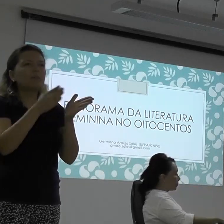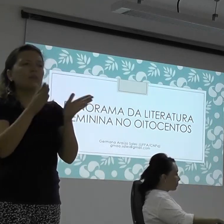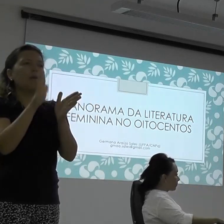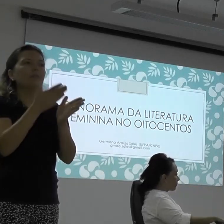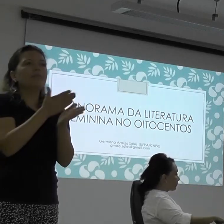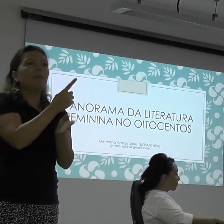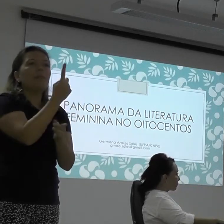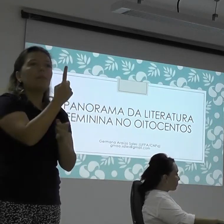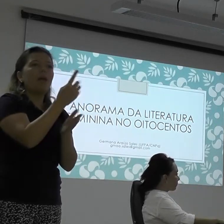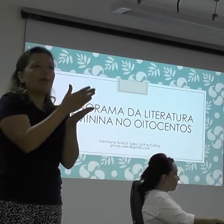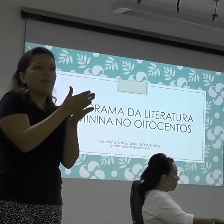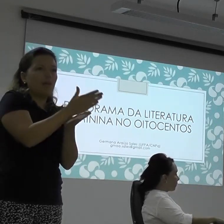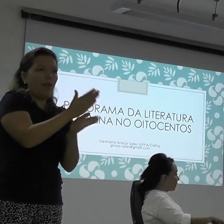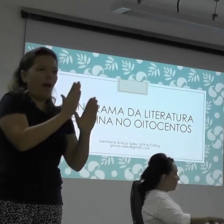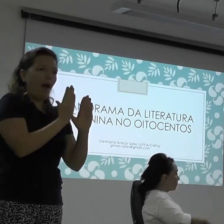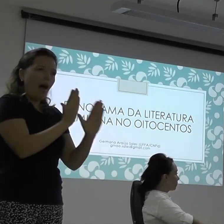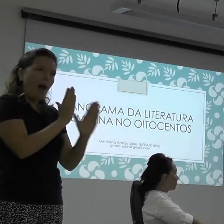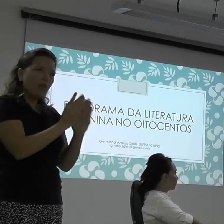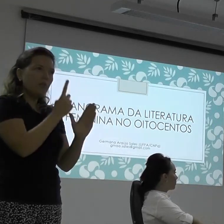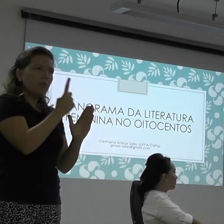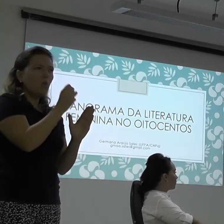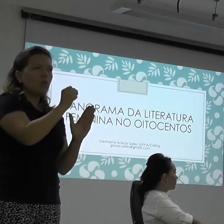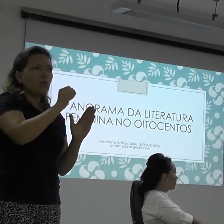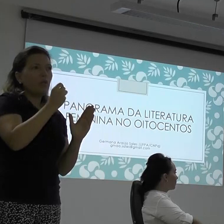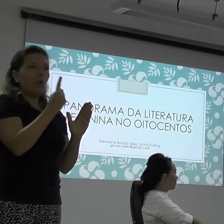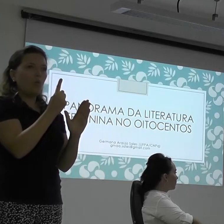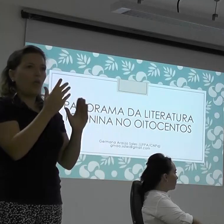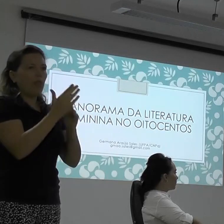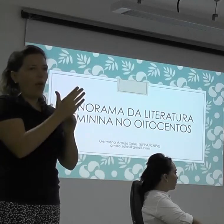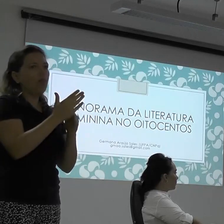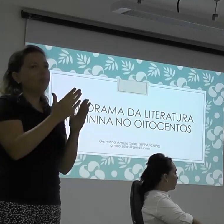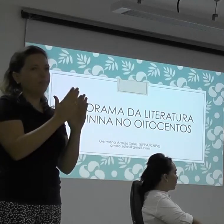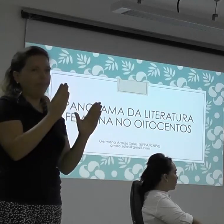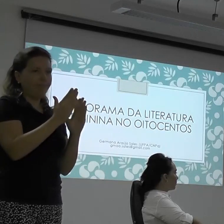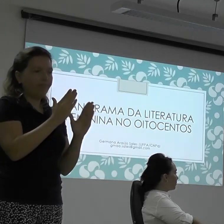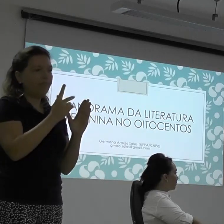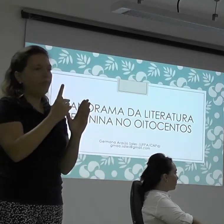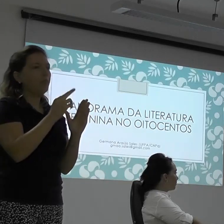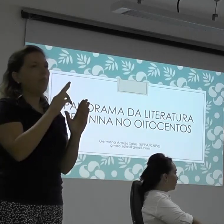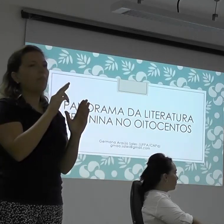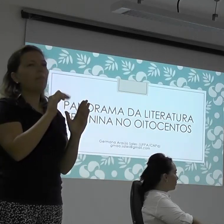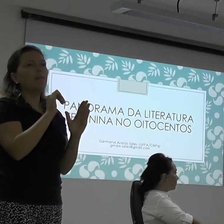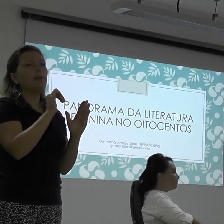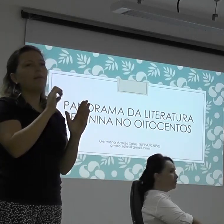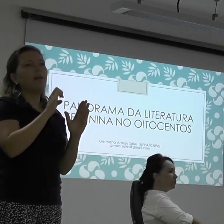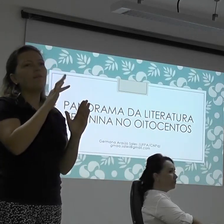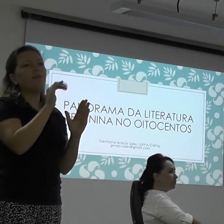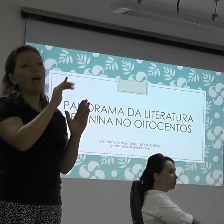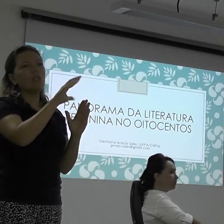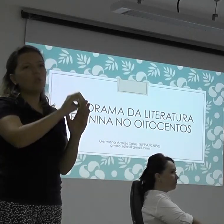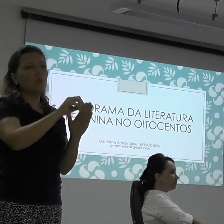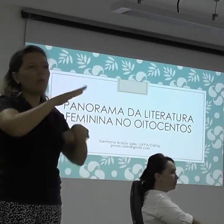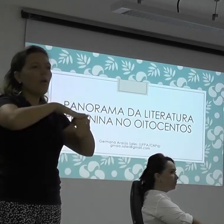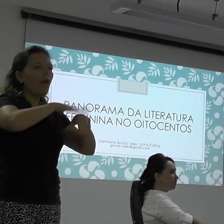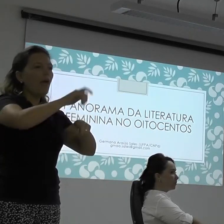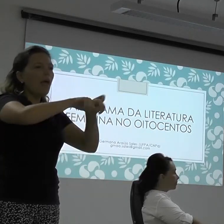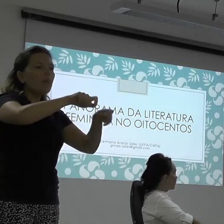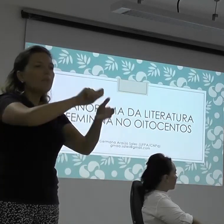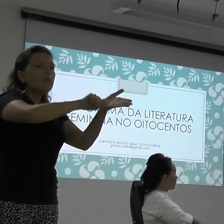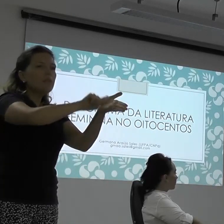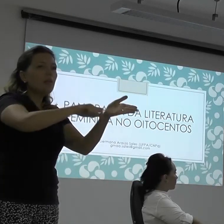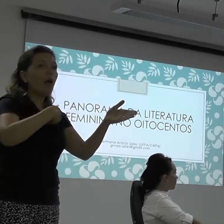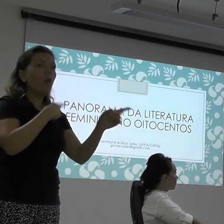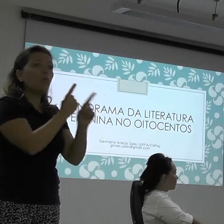primeira metade até 1881, prefácios escritos por eles mesmos, em que eu identifiquei